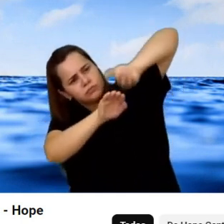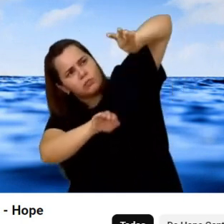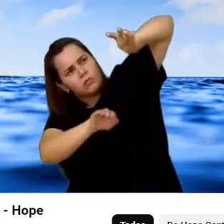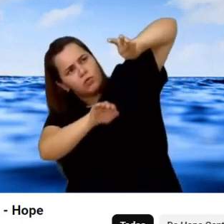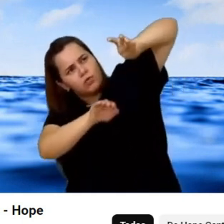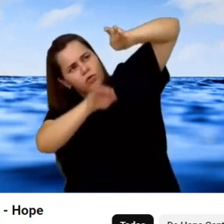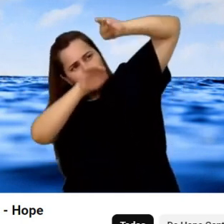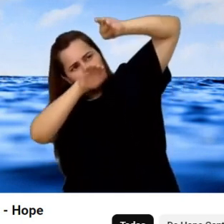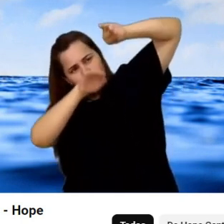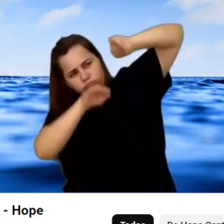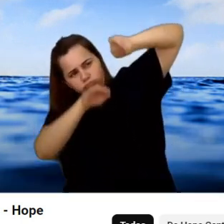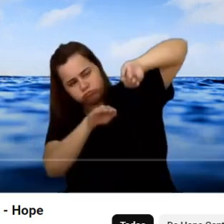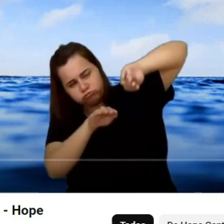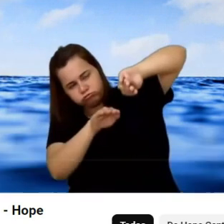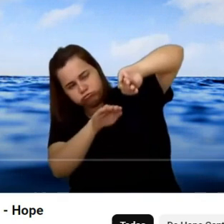Marcelo?